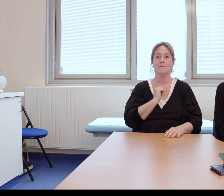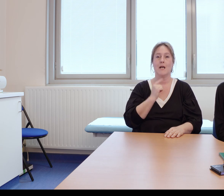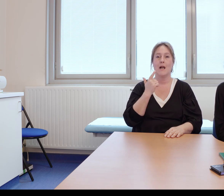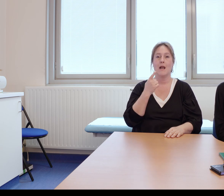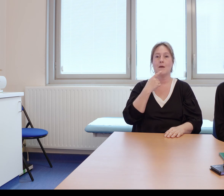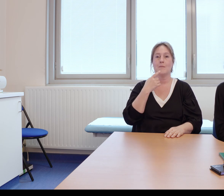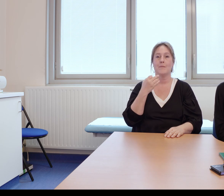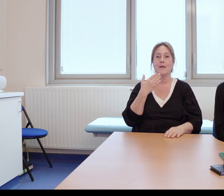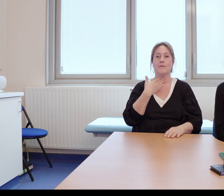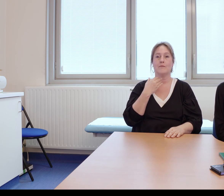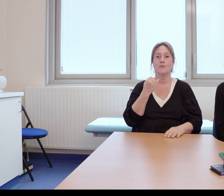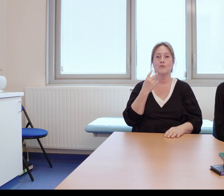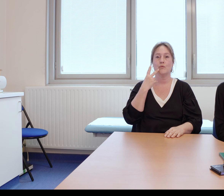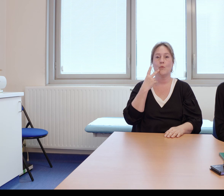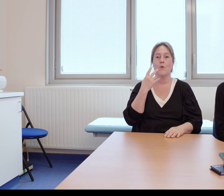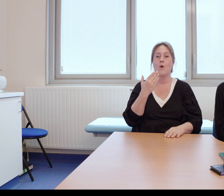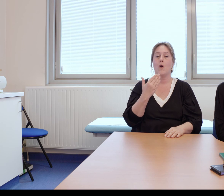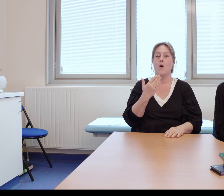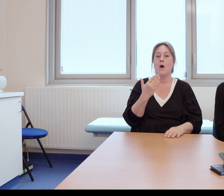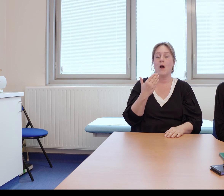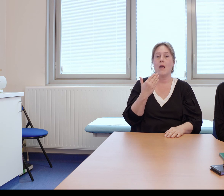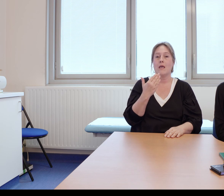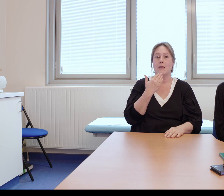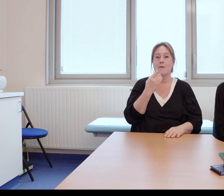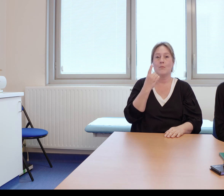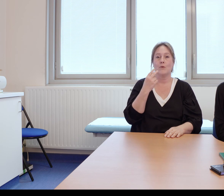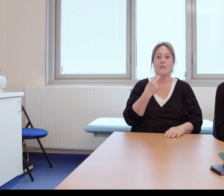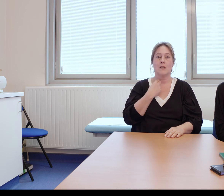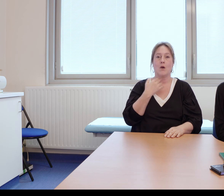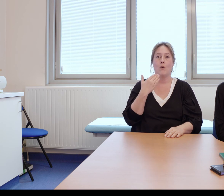la perfusion est posée au bloc opératoire